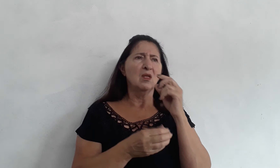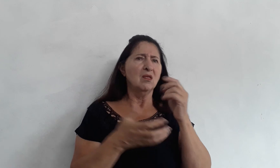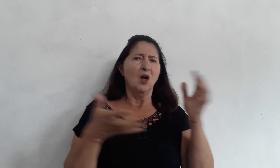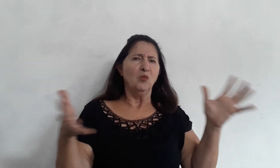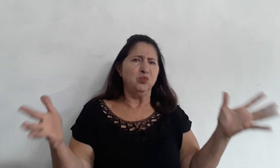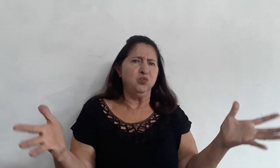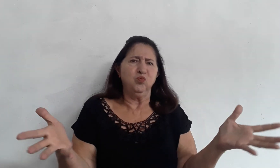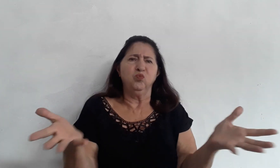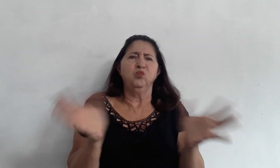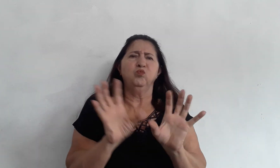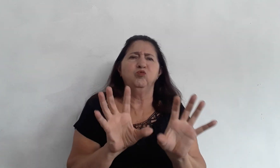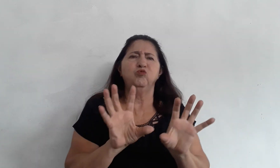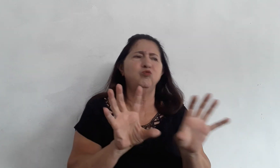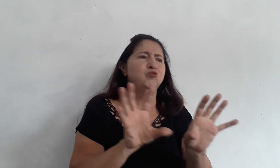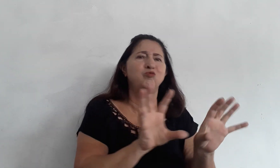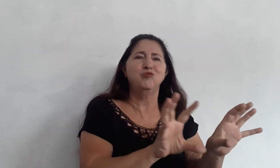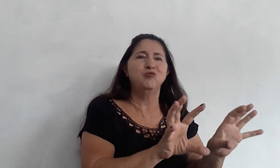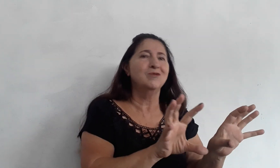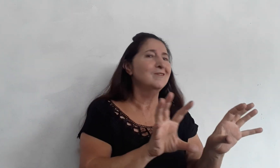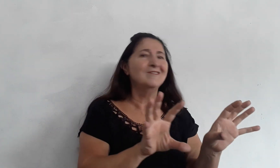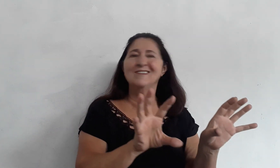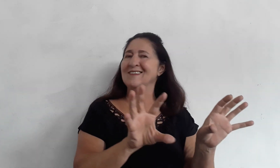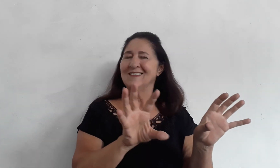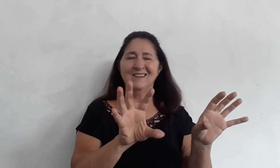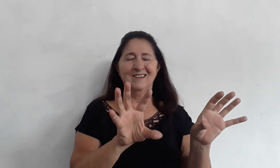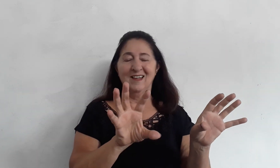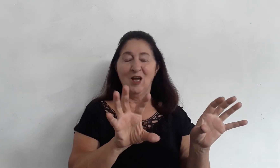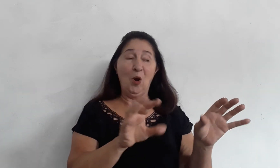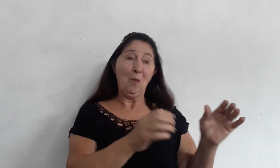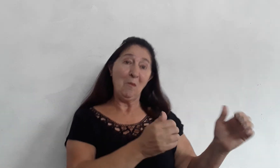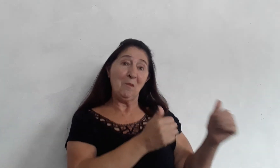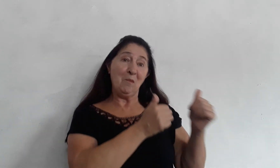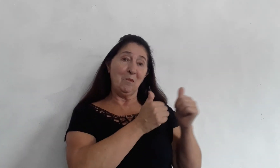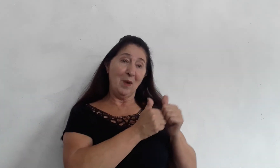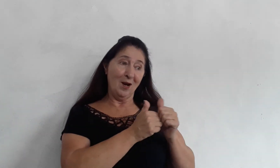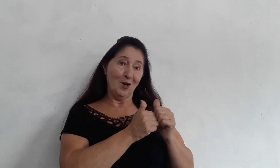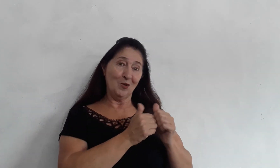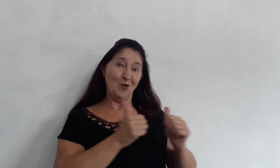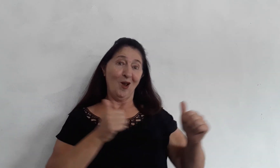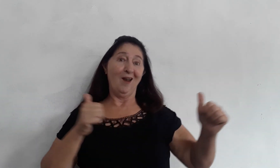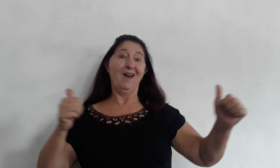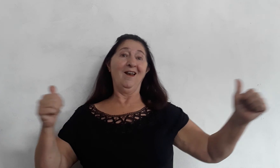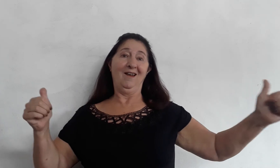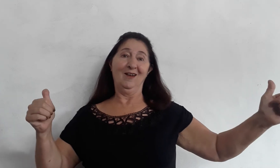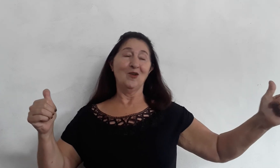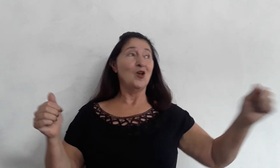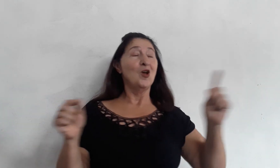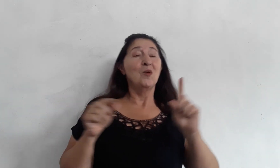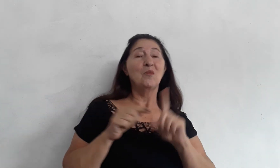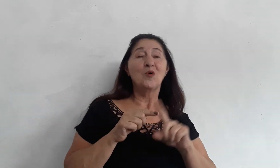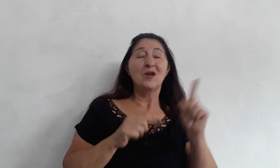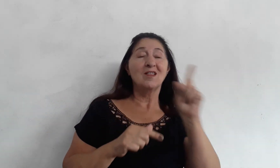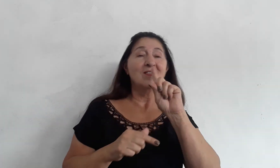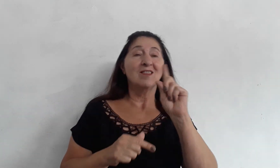pessoas, aqueles que estão perto e aqueles que estão longe de nós. E por isso não conseguimos expulsar esses